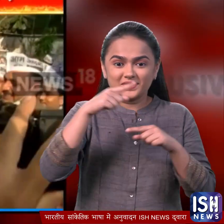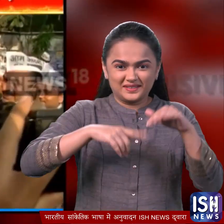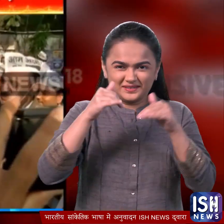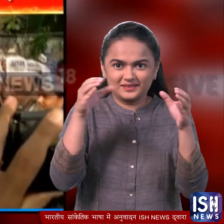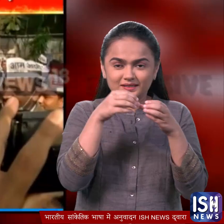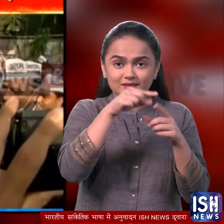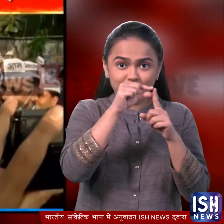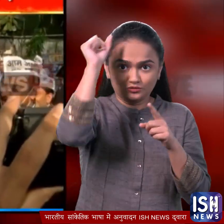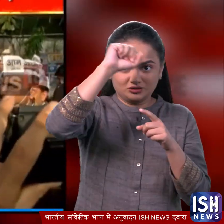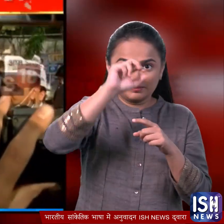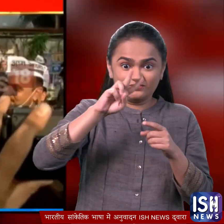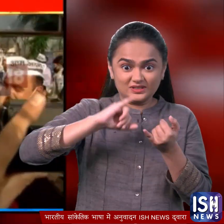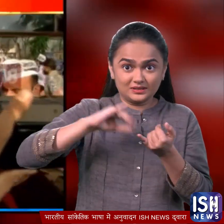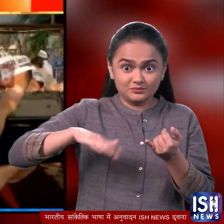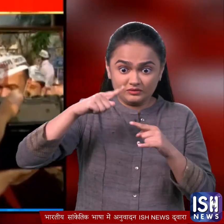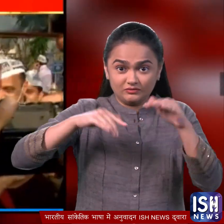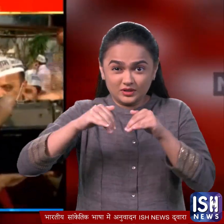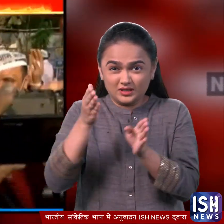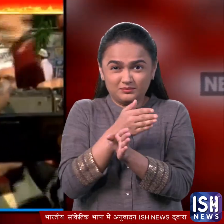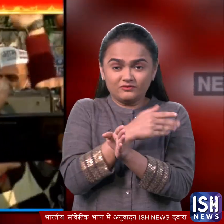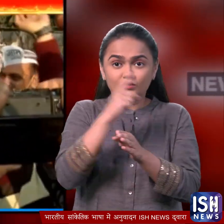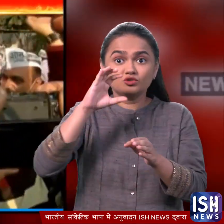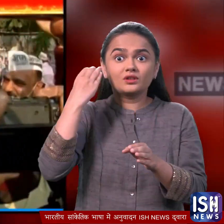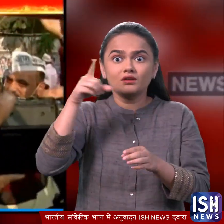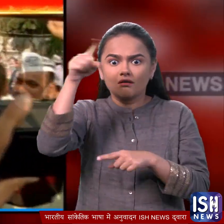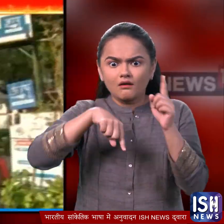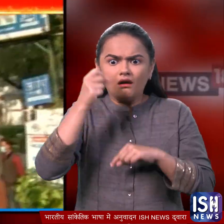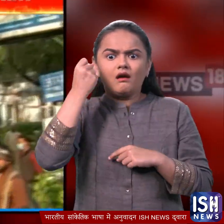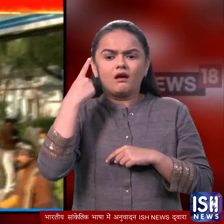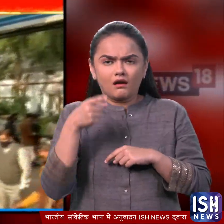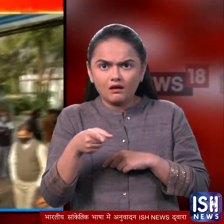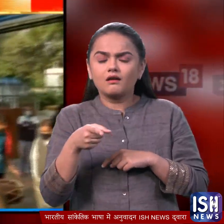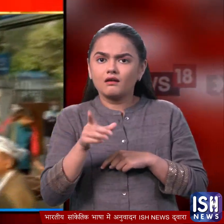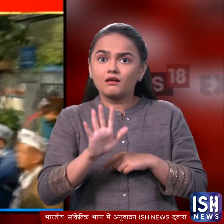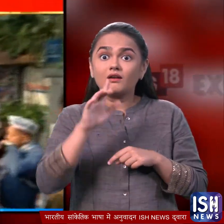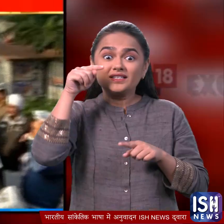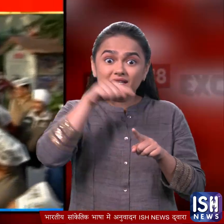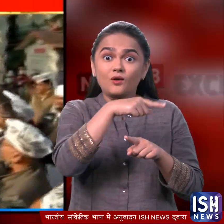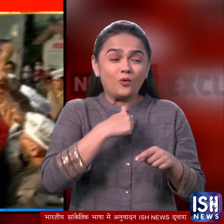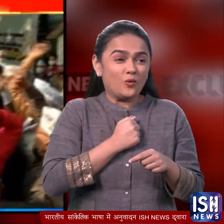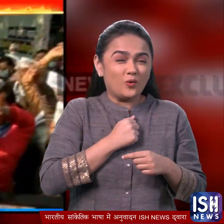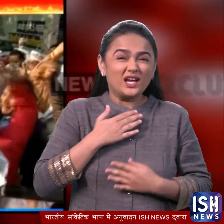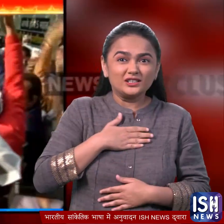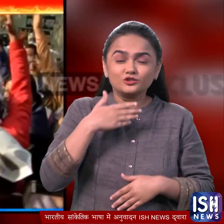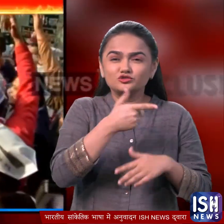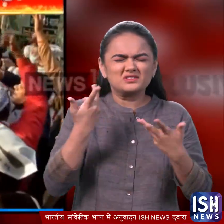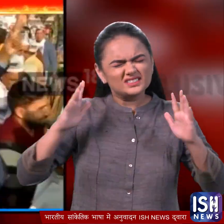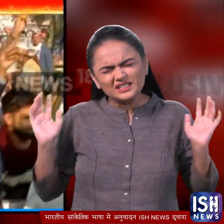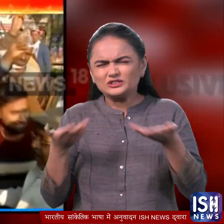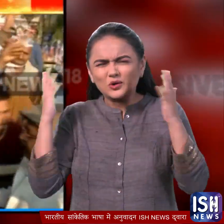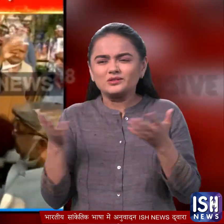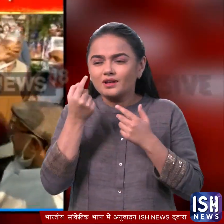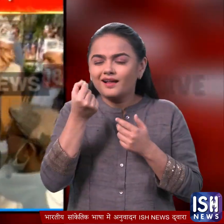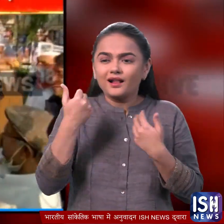पार्टी कार्यकर्ता पंजाब विधानसभा चुनाव से पहले चंडीगढ़ फतेह की अहमियत समझ रहे थे, इसलिए उन्होंने अपनी खुशी जाहिर करने में कोई कमी नहीं